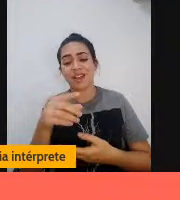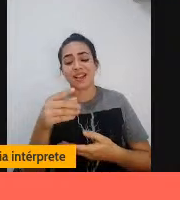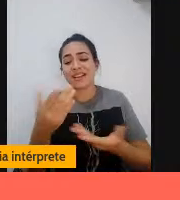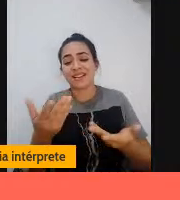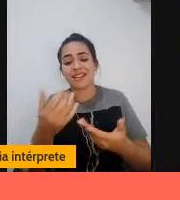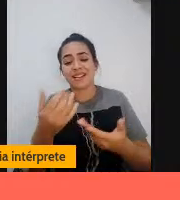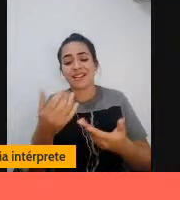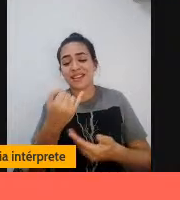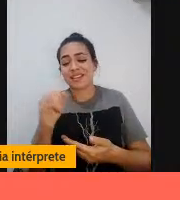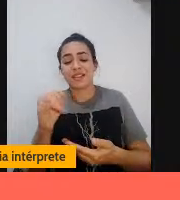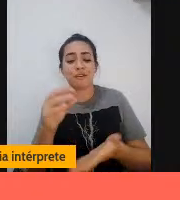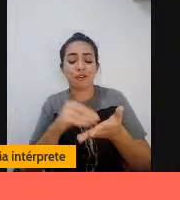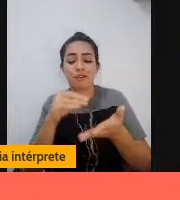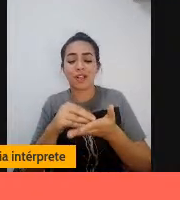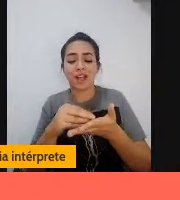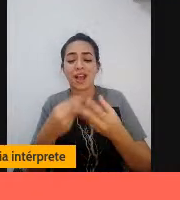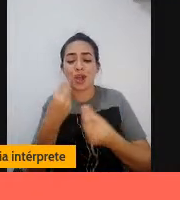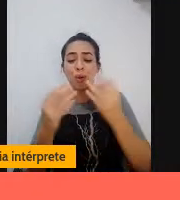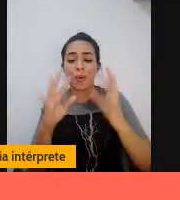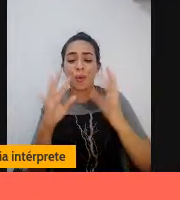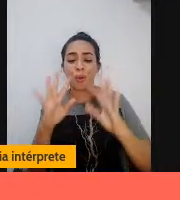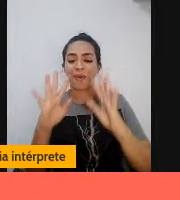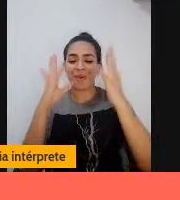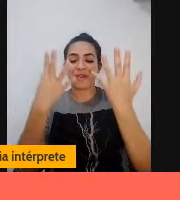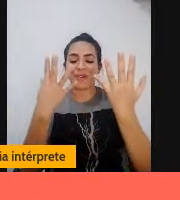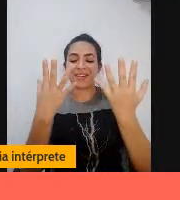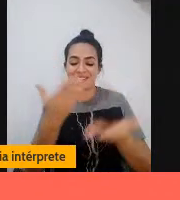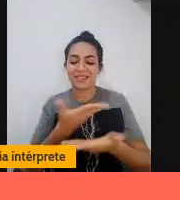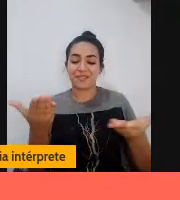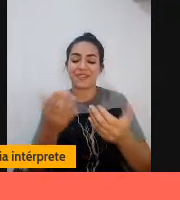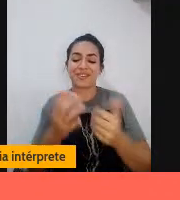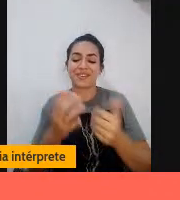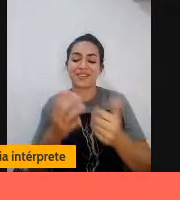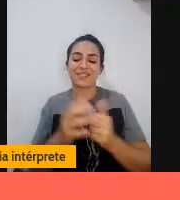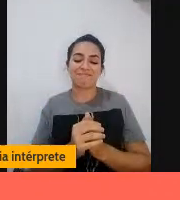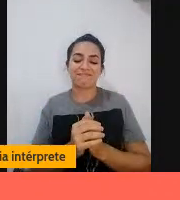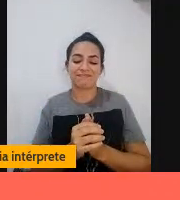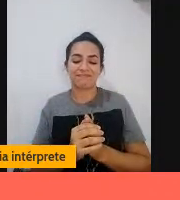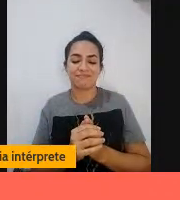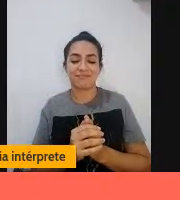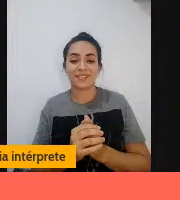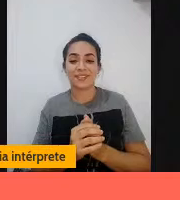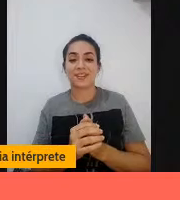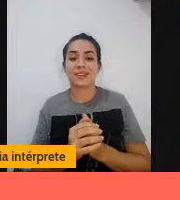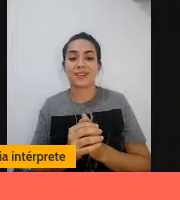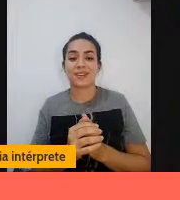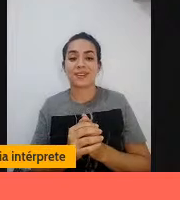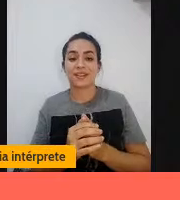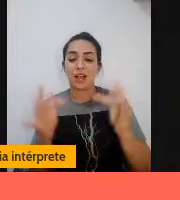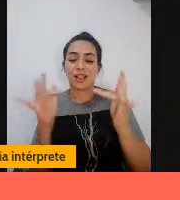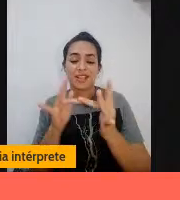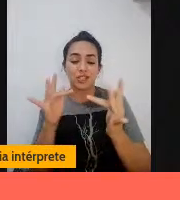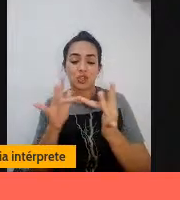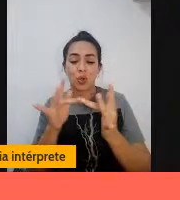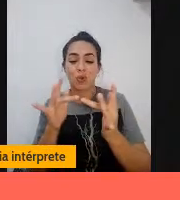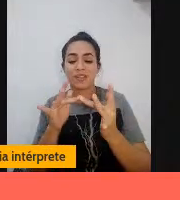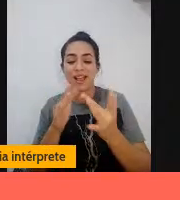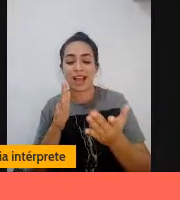né, isso não poderia ter acontecido, para que a gente possa ter esse contato mais direto,